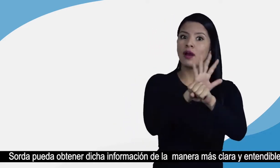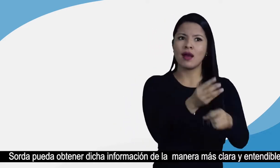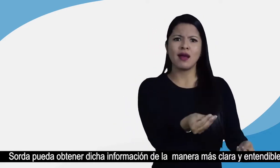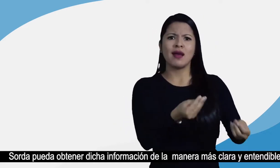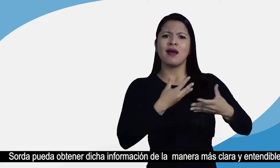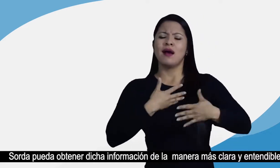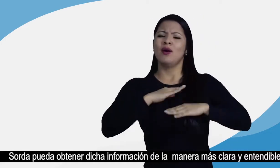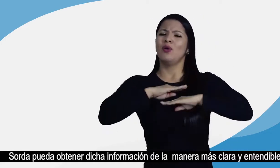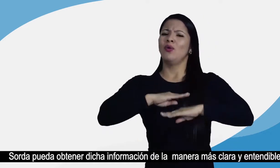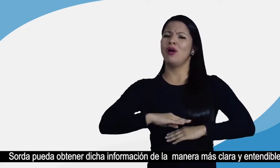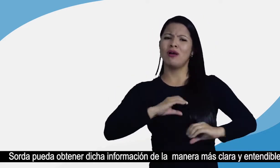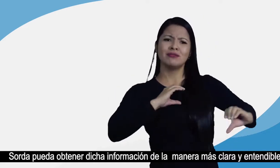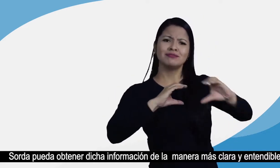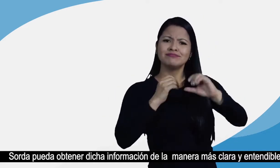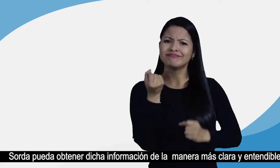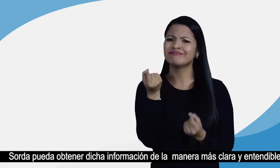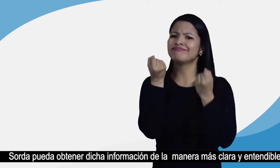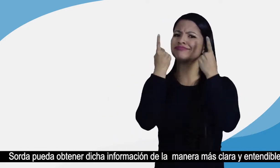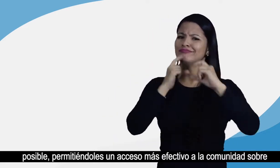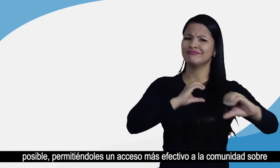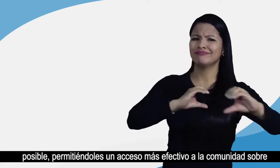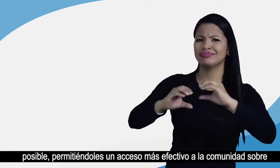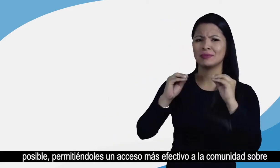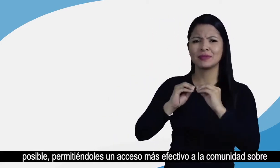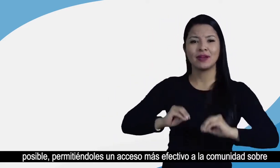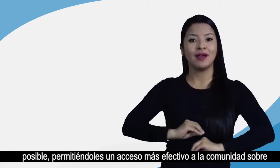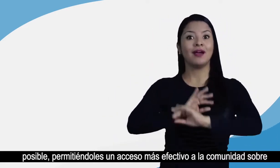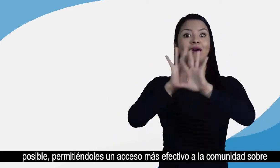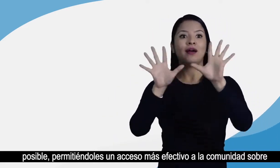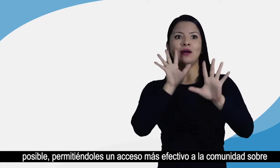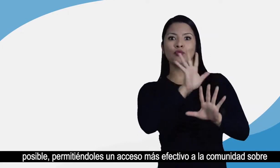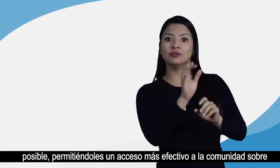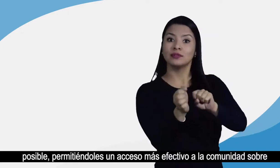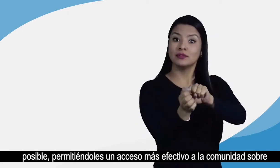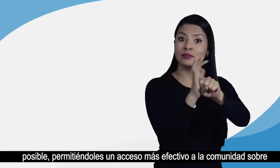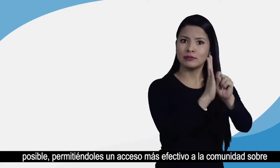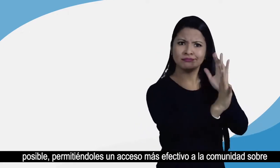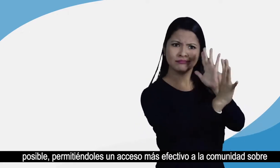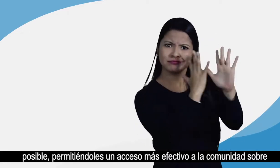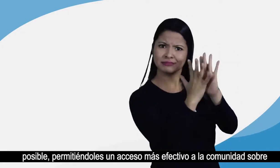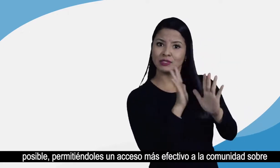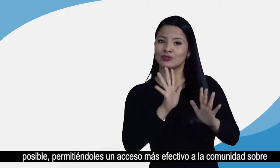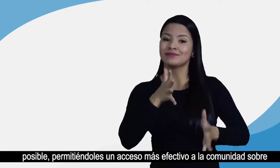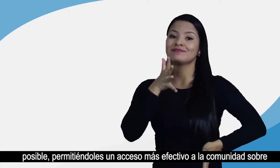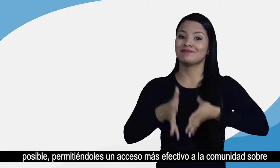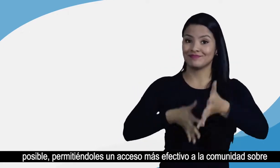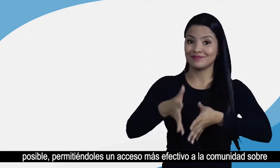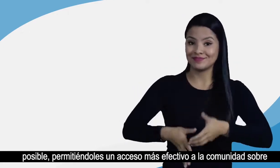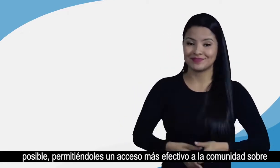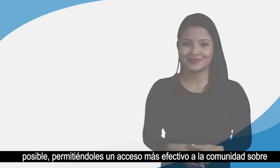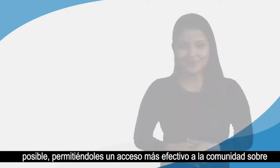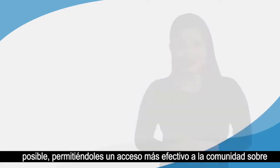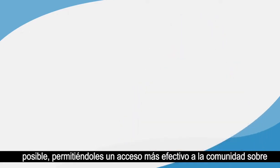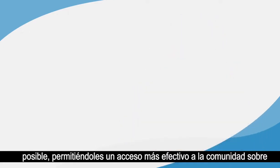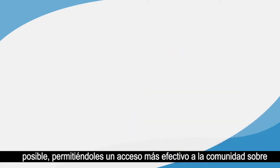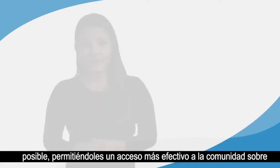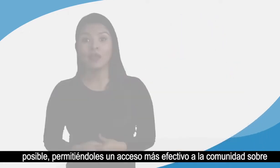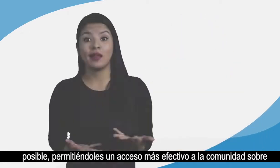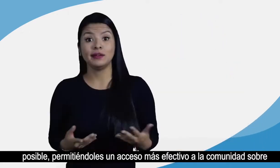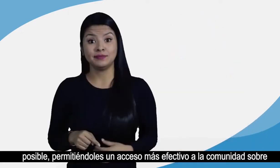dicha información de la manera más clara y entendible posible, permitiéndole un acceso más efectivo a